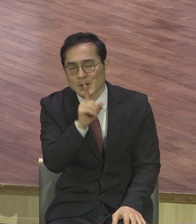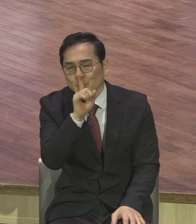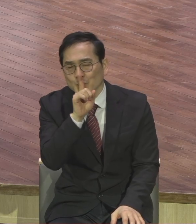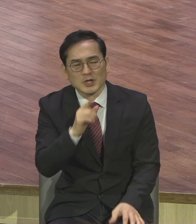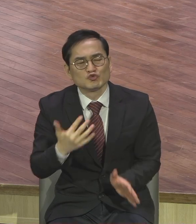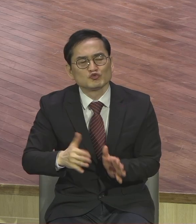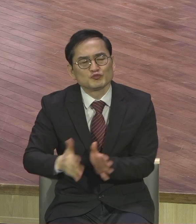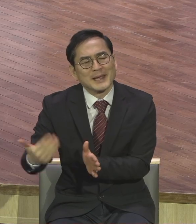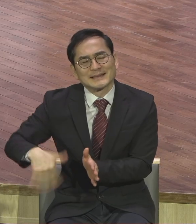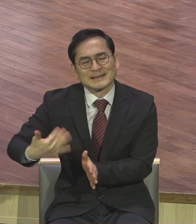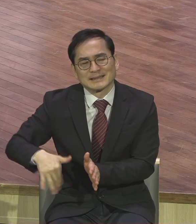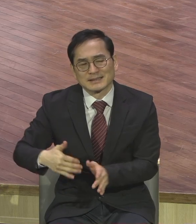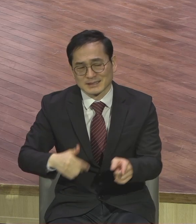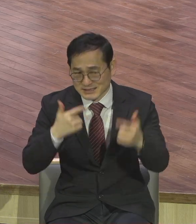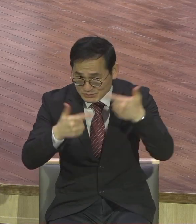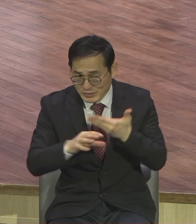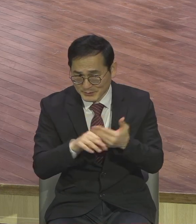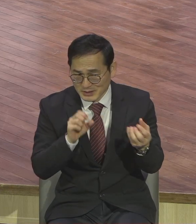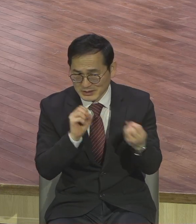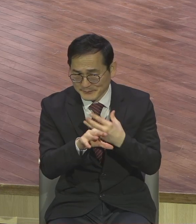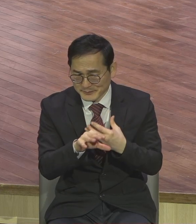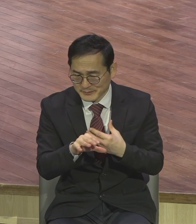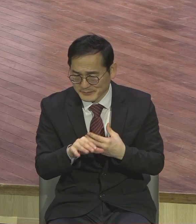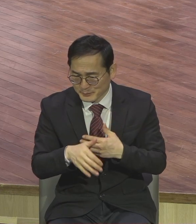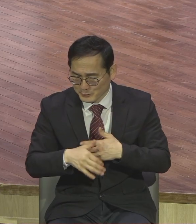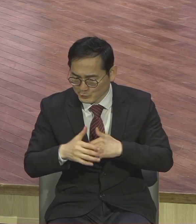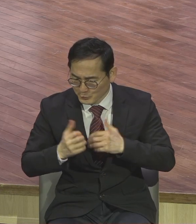됐어. 저 사람이 무슨 질문하면 내가 어떻게 하지?